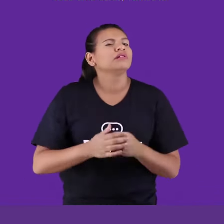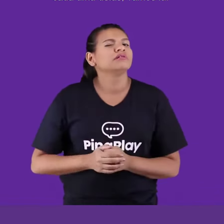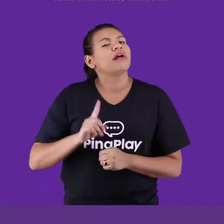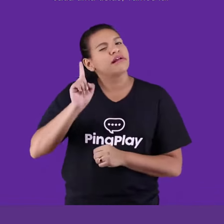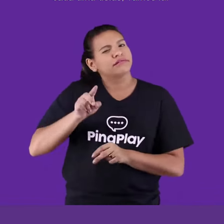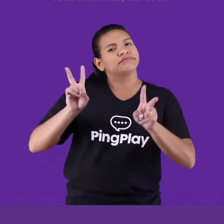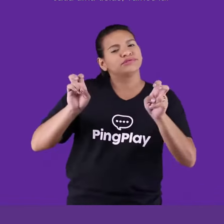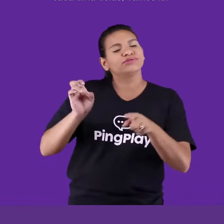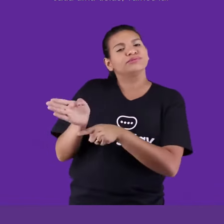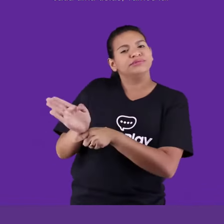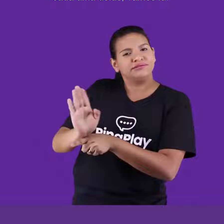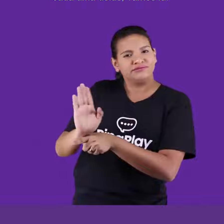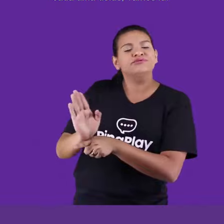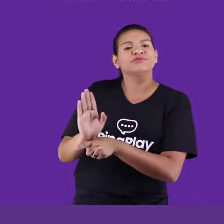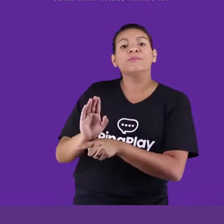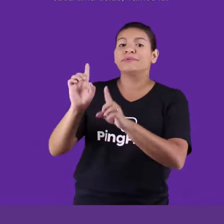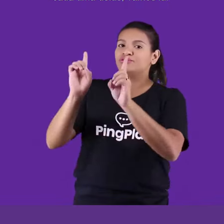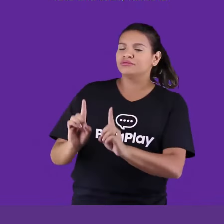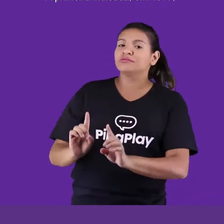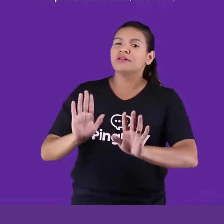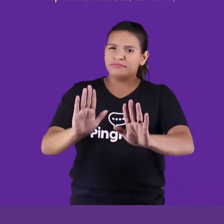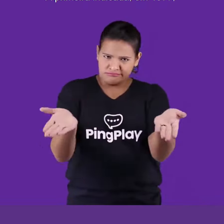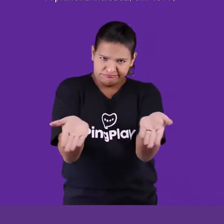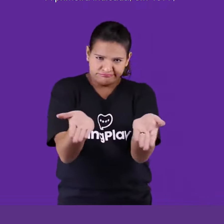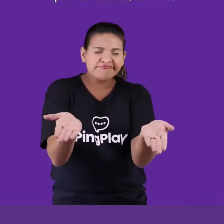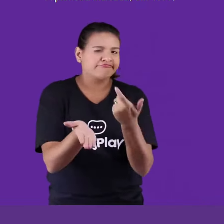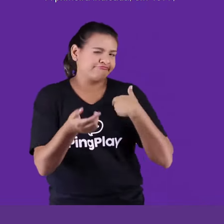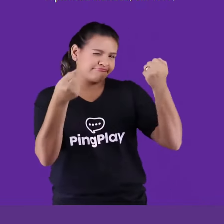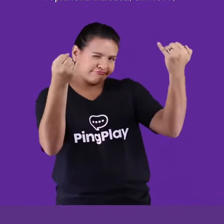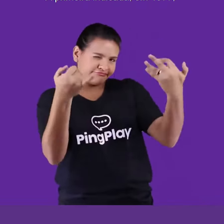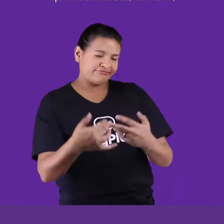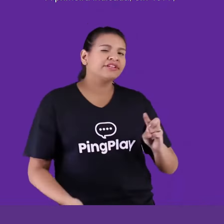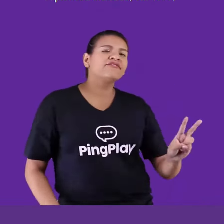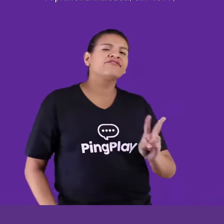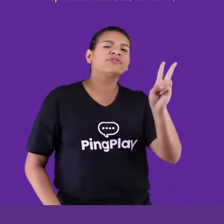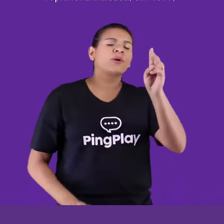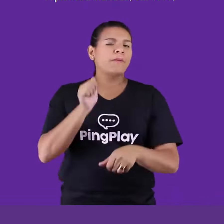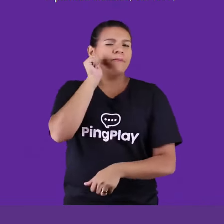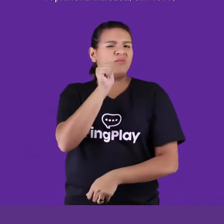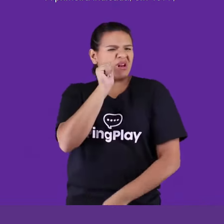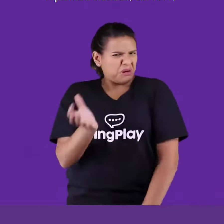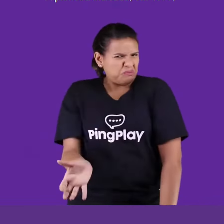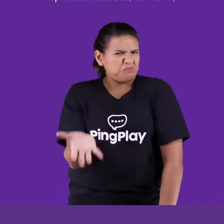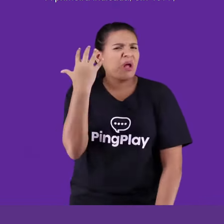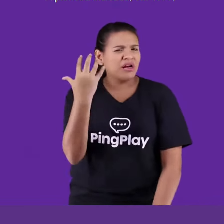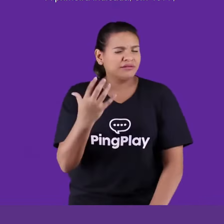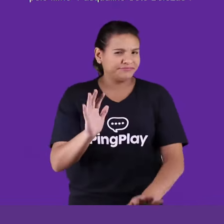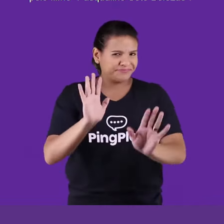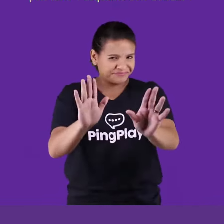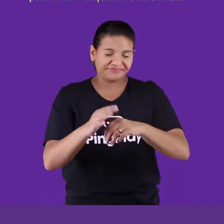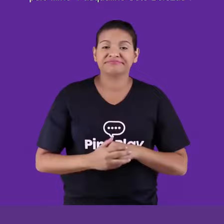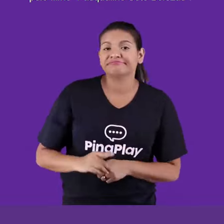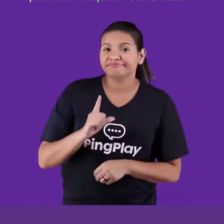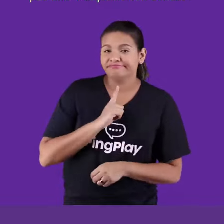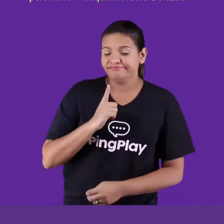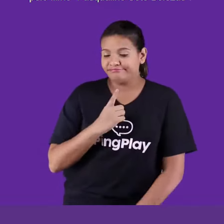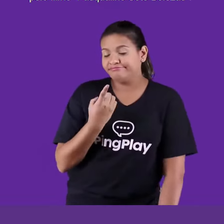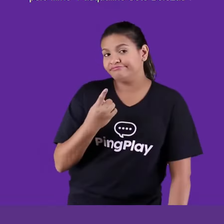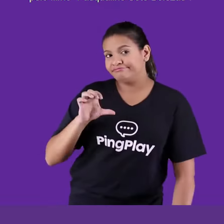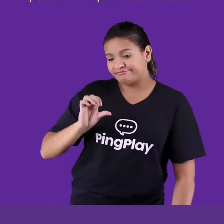vai valorizar cada uma delas vamos lá a primeira indicada em 1977 foi a italiana